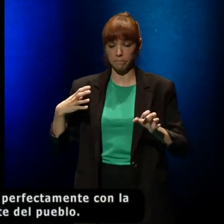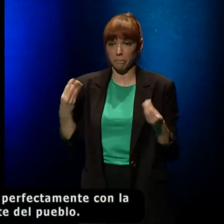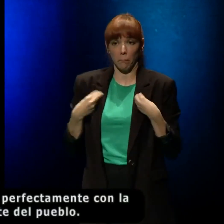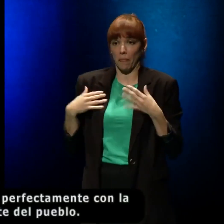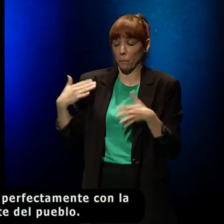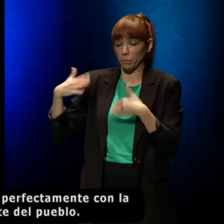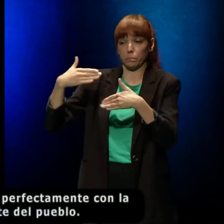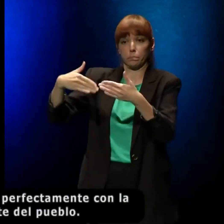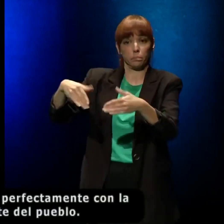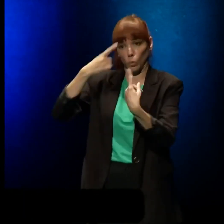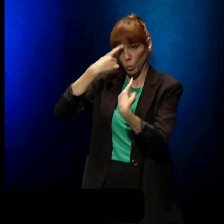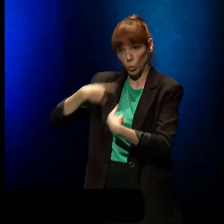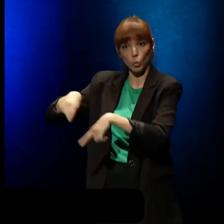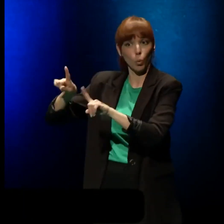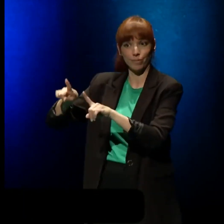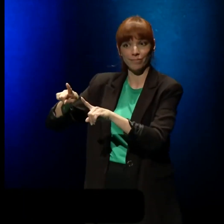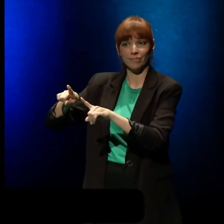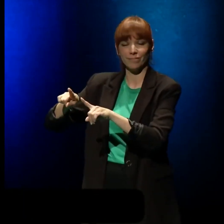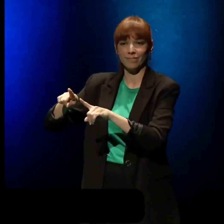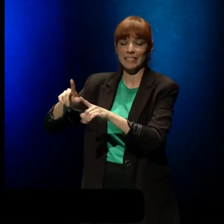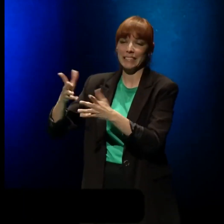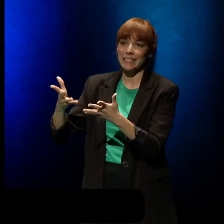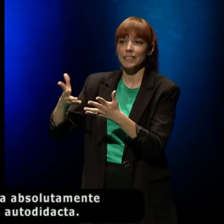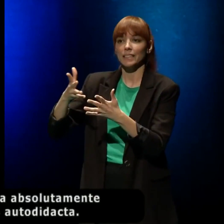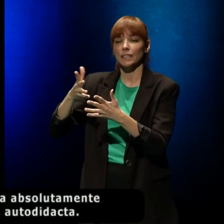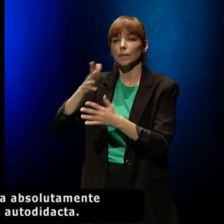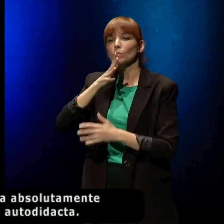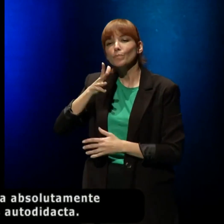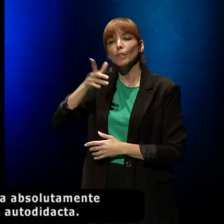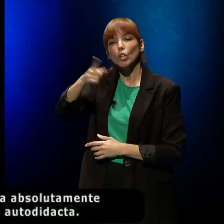Por eso es importante que trabajemos